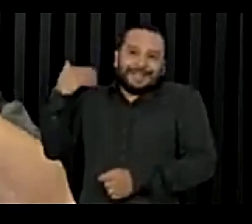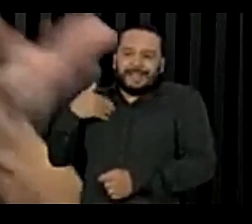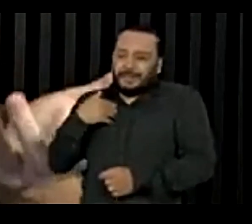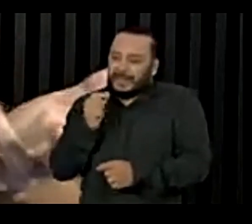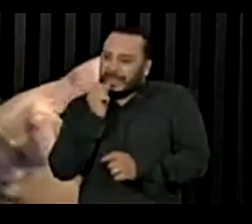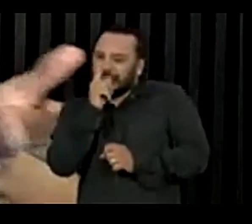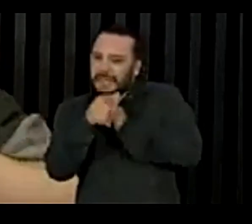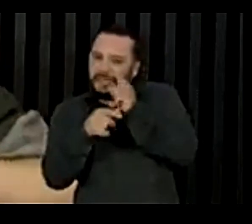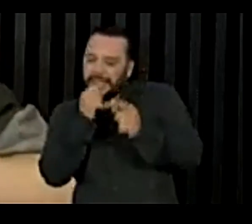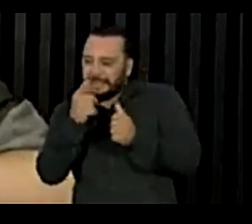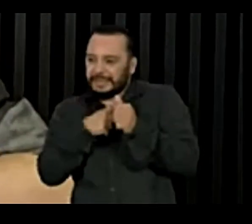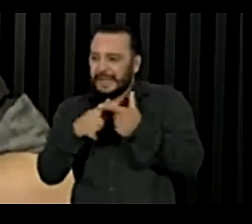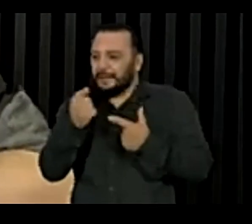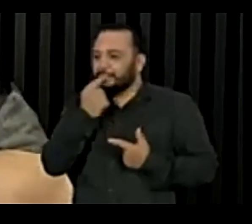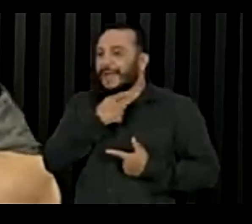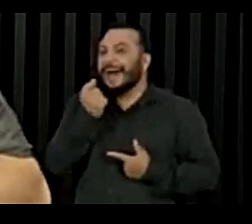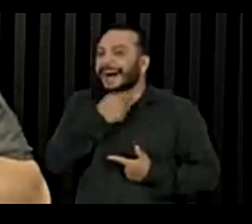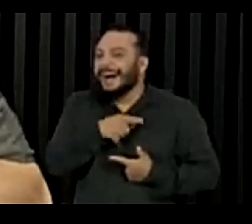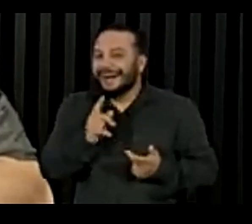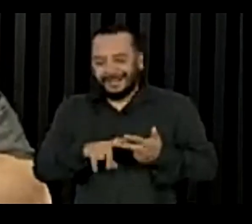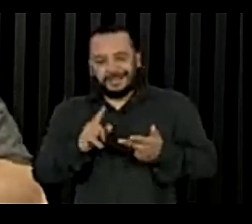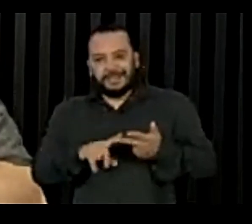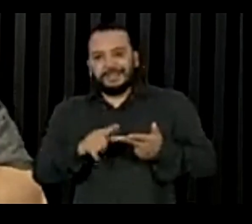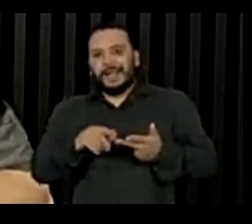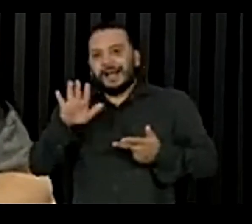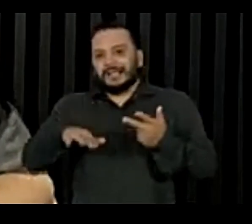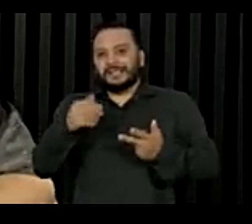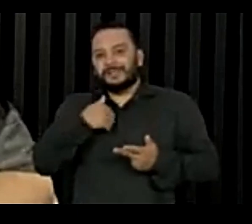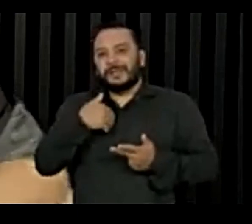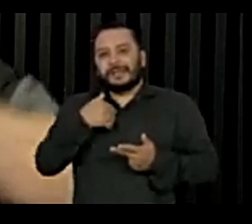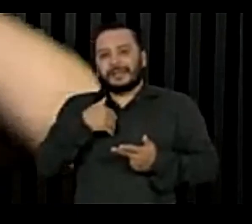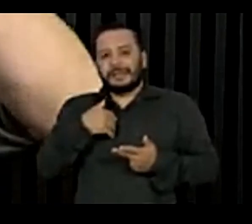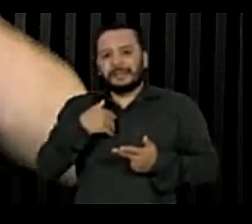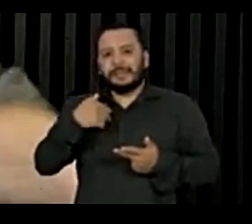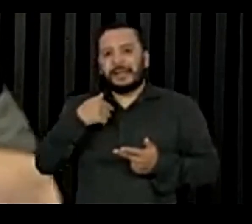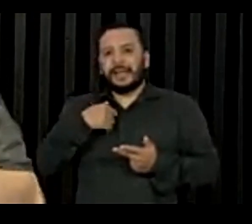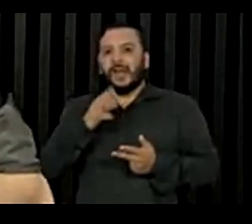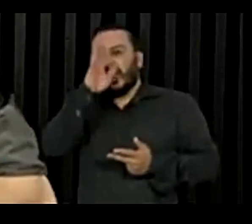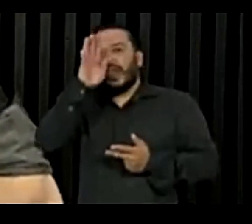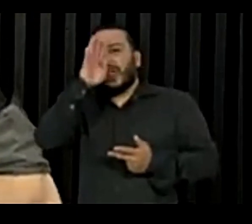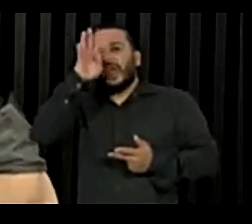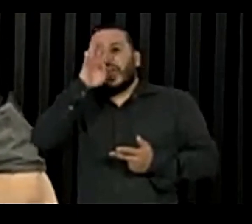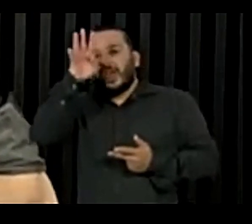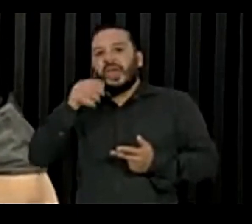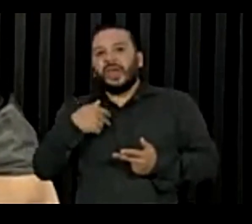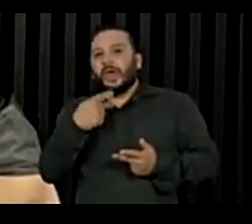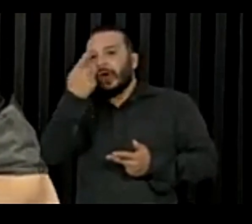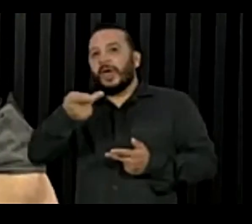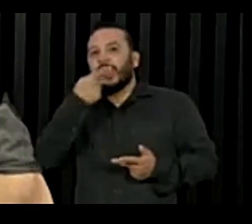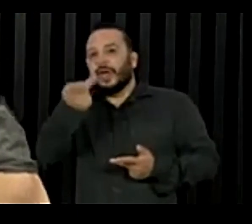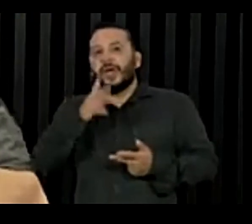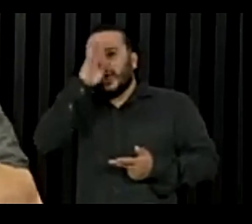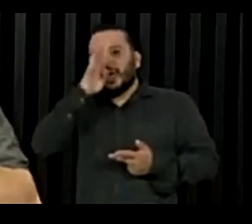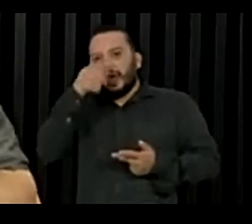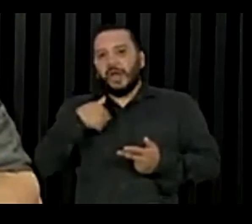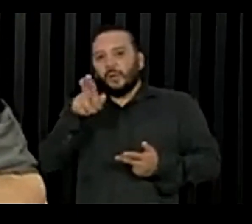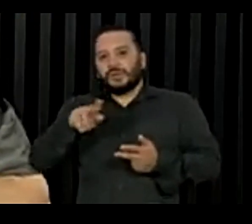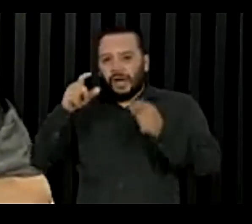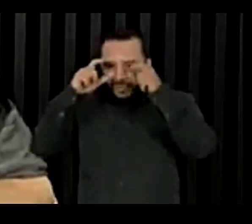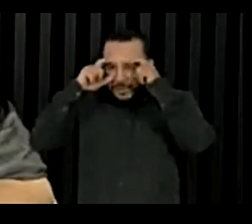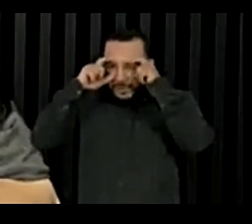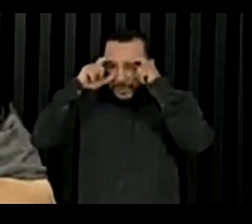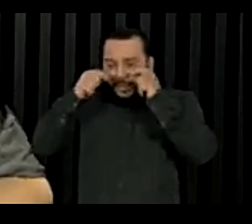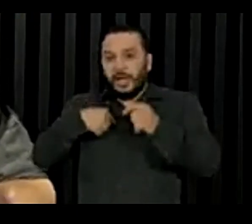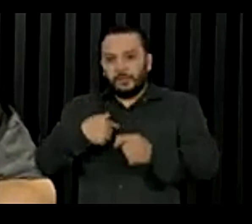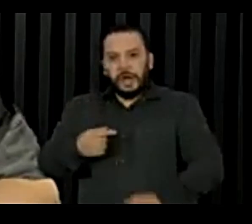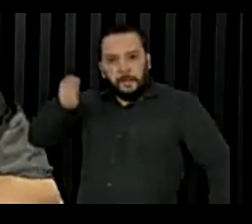crítica, comédia, às vezes arrotar conhecimento quando não tinha, que eu usava óculos escuros e tal. Eu já falava e batia no governo